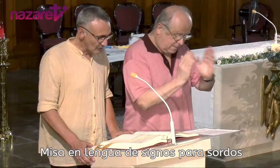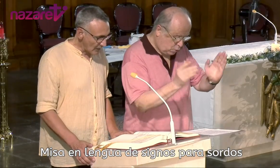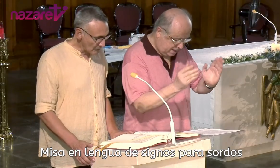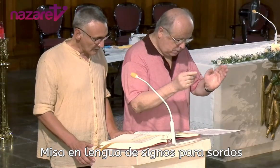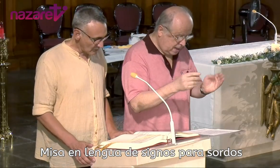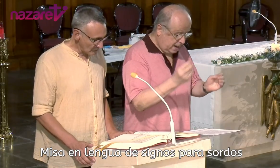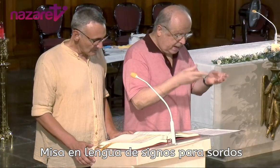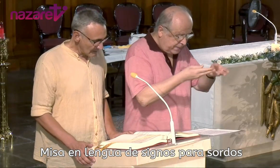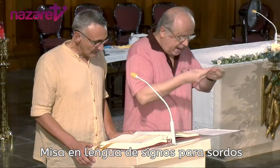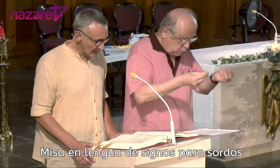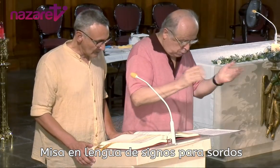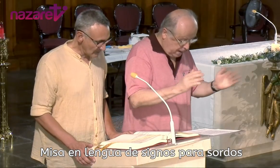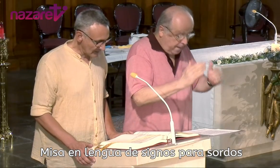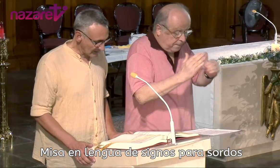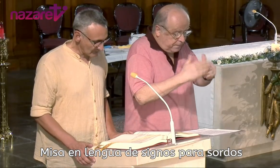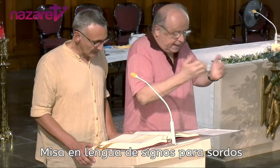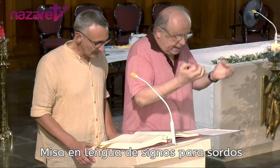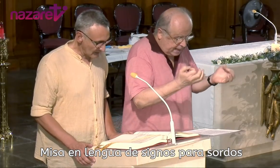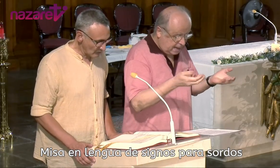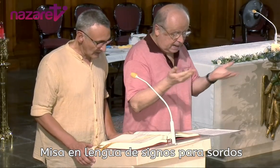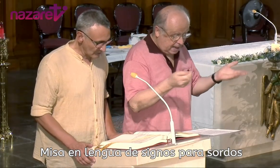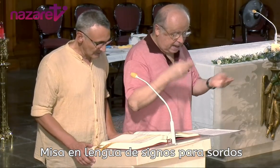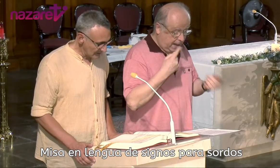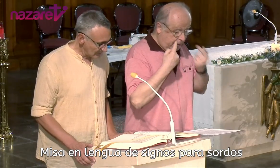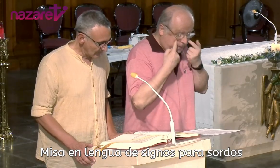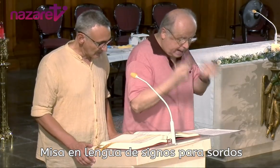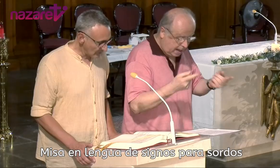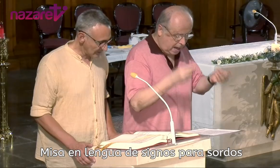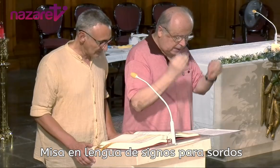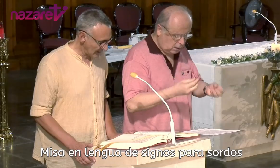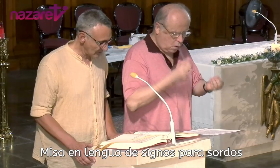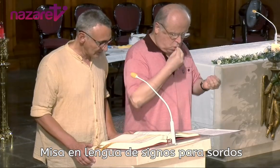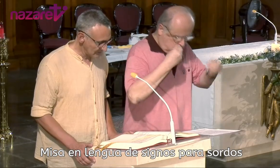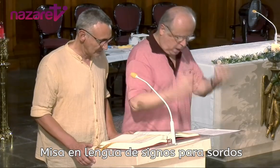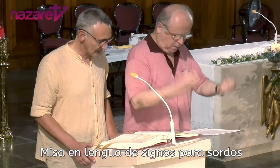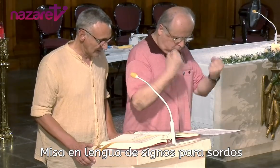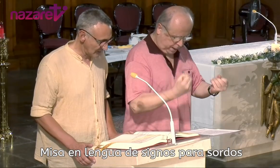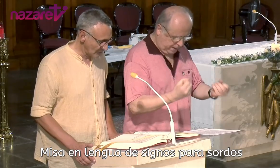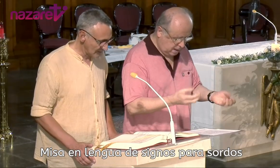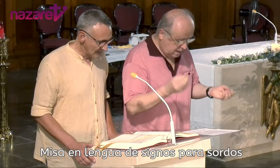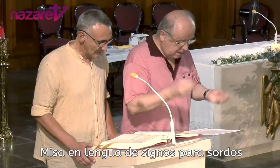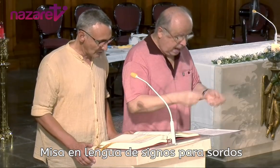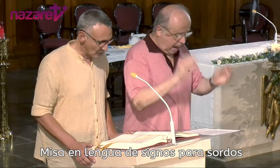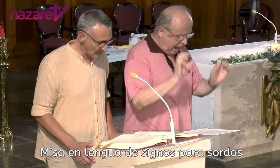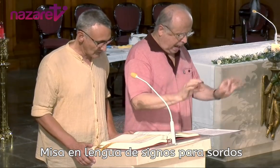Atribulados en todo, mas no aplastados, apurados, mas no desesperados, perseguidos, pero no